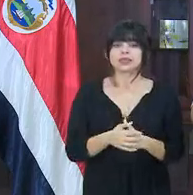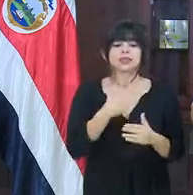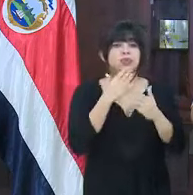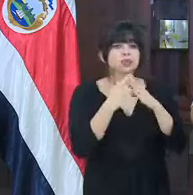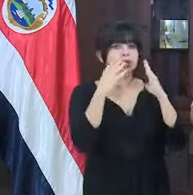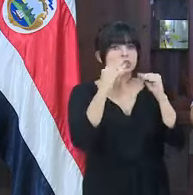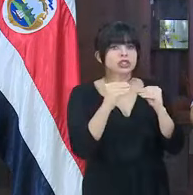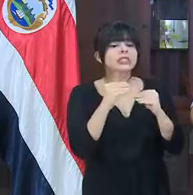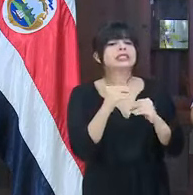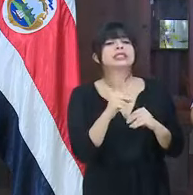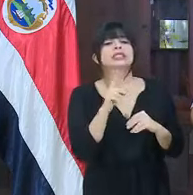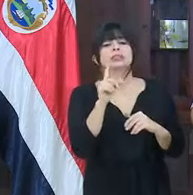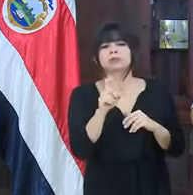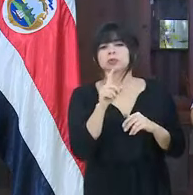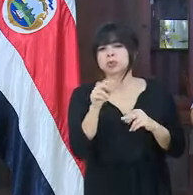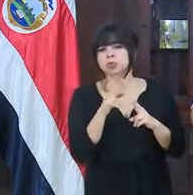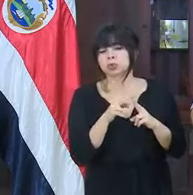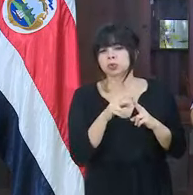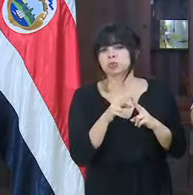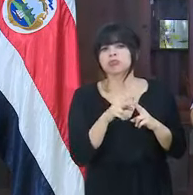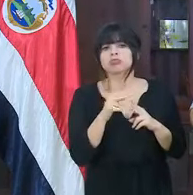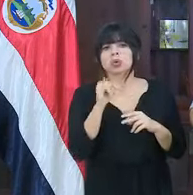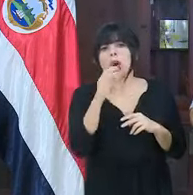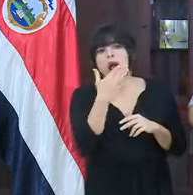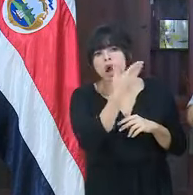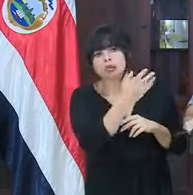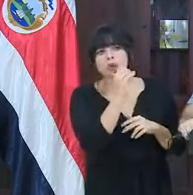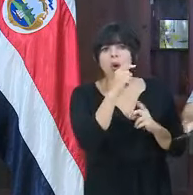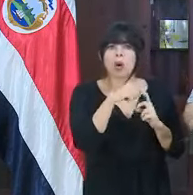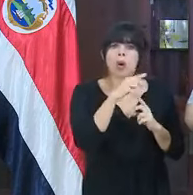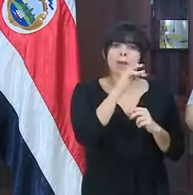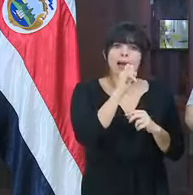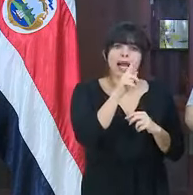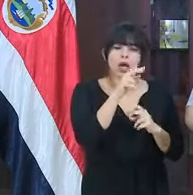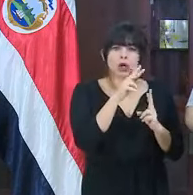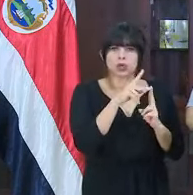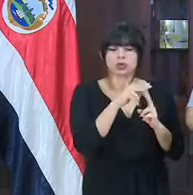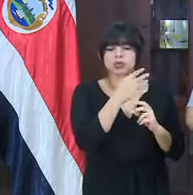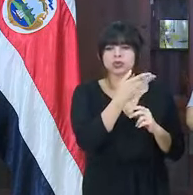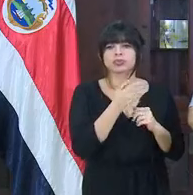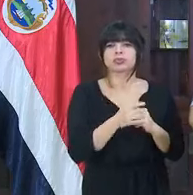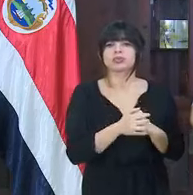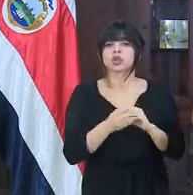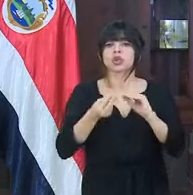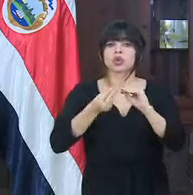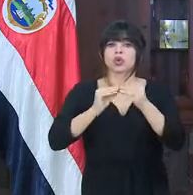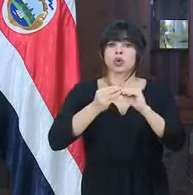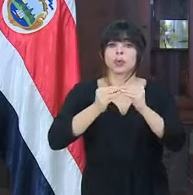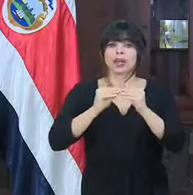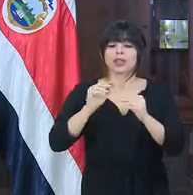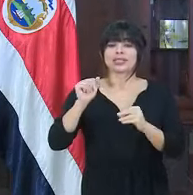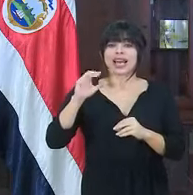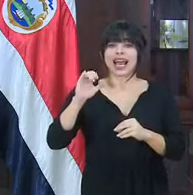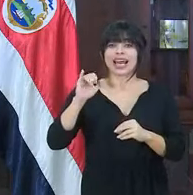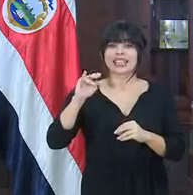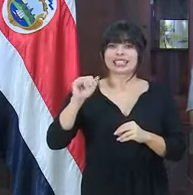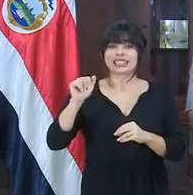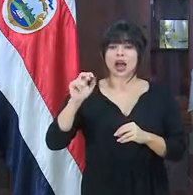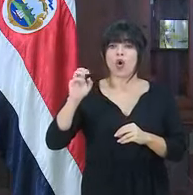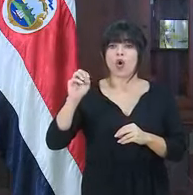Buenas noches. Un par de consultas, ya sea a don Juan Carlos o don Michael. Las cifras de la agencia de la ONU,